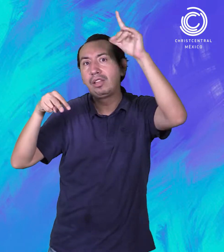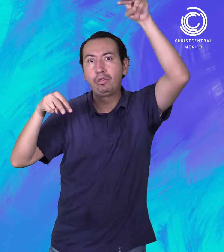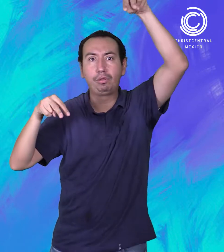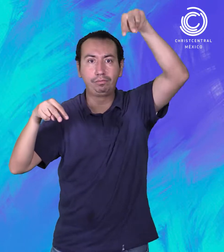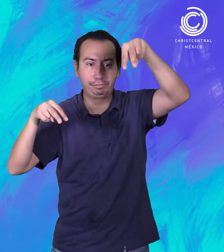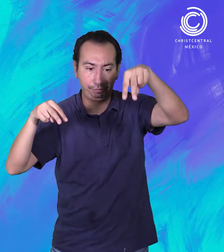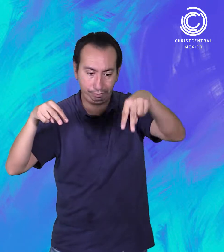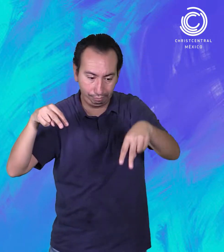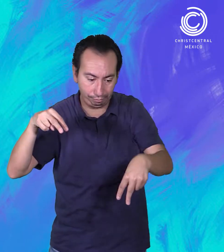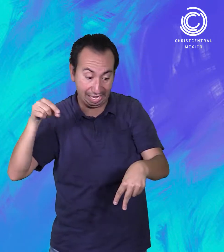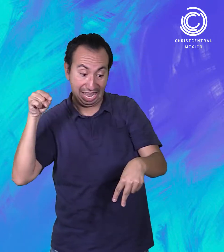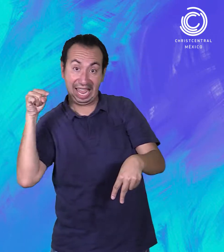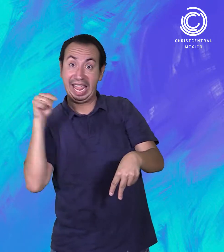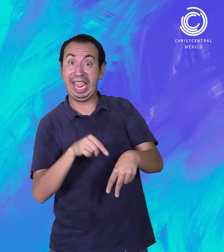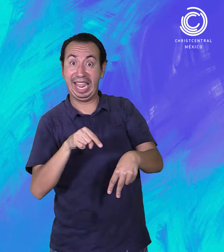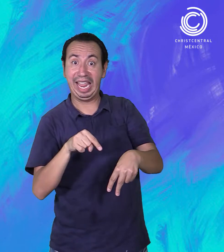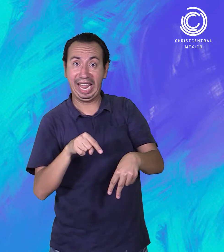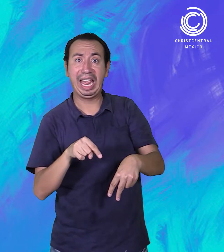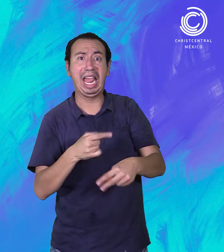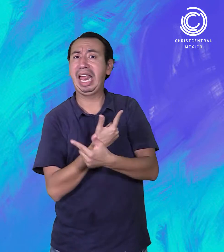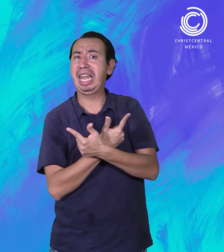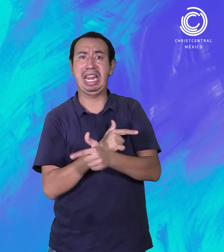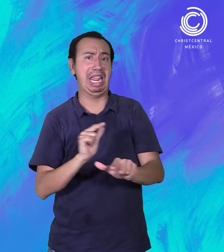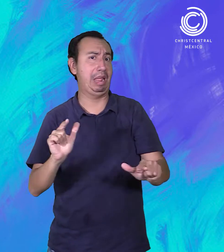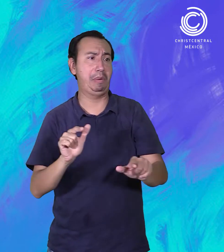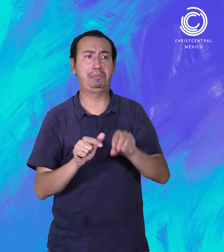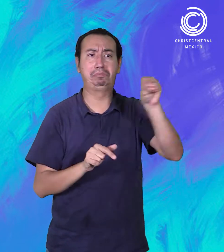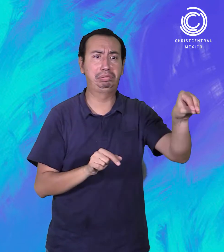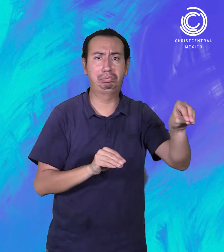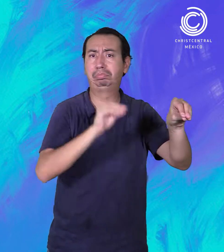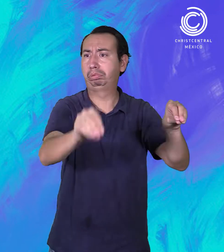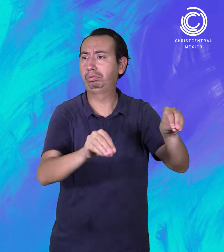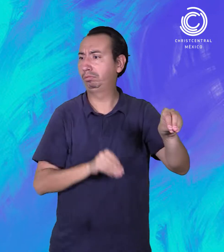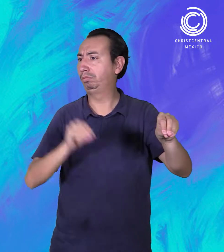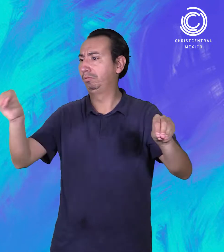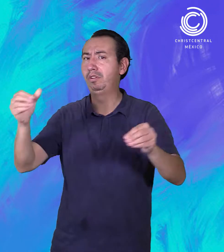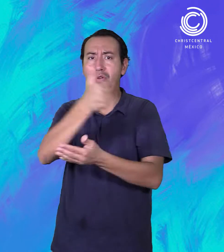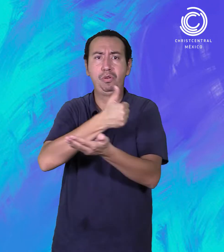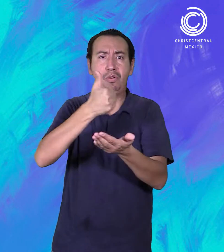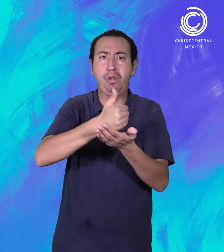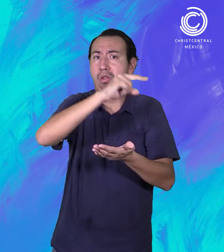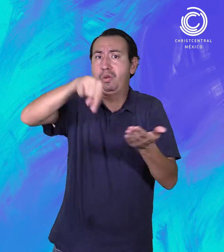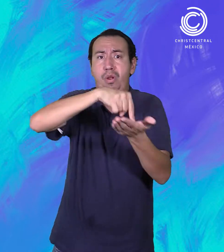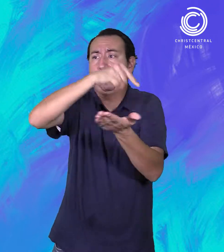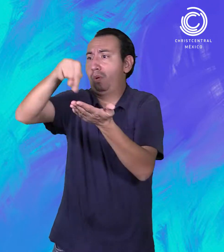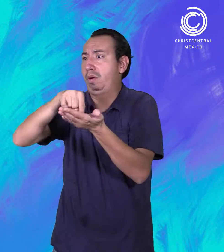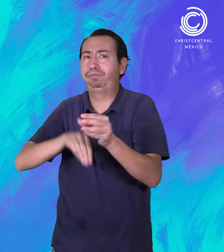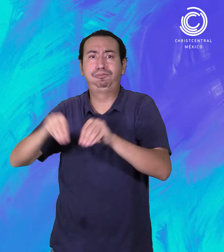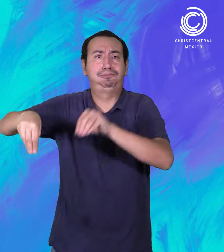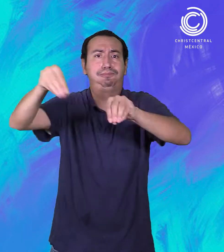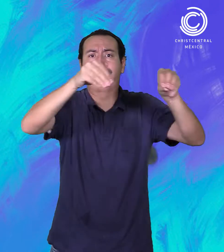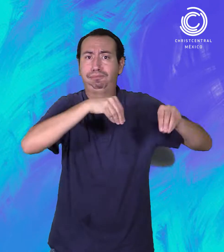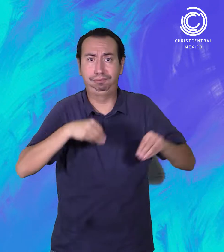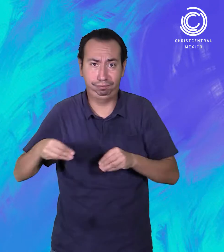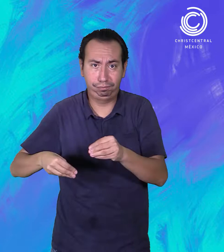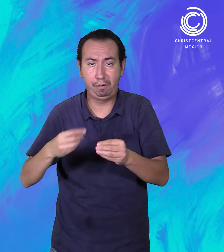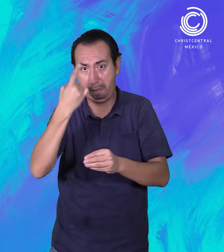yo me vaya para que pueda entonces enviarles al Espíritu Santo, al Consolador. Les pido por